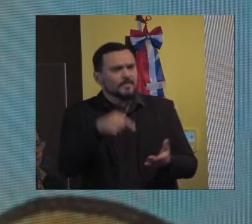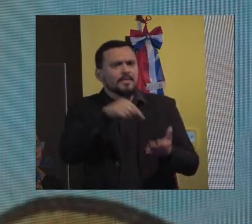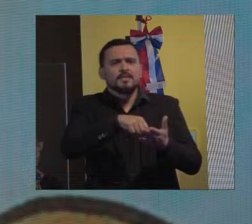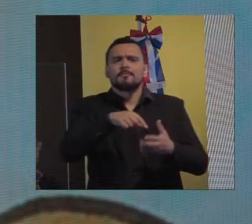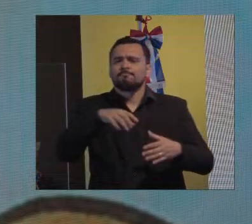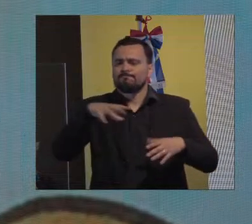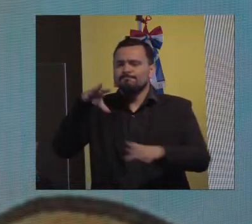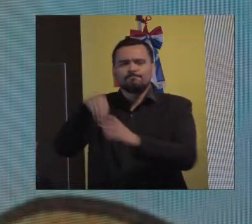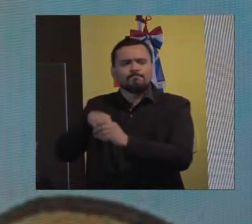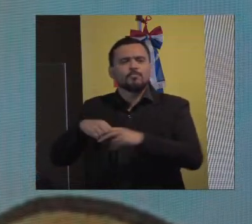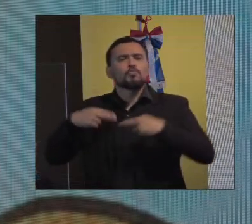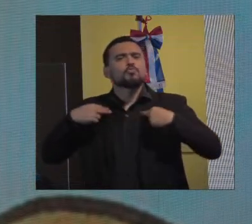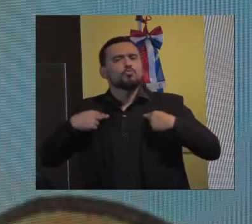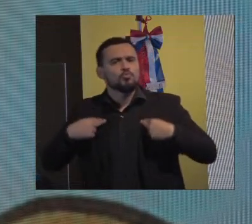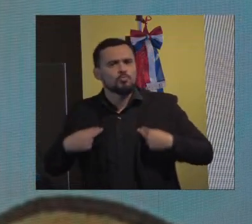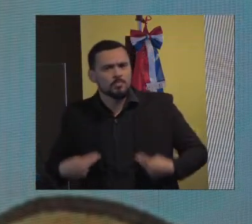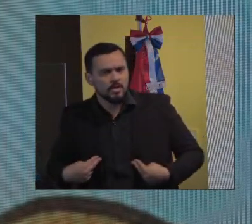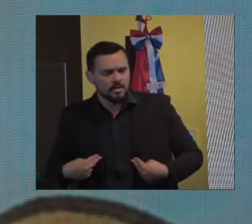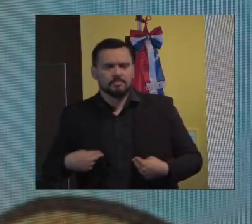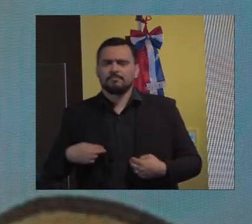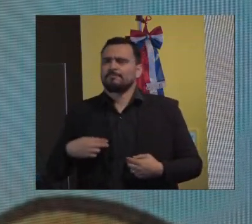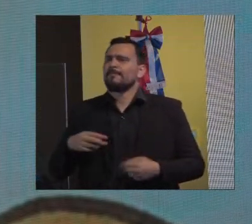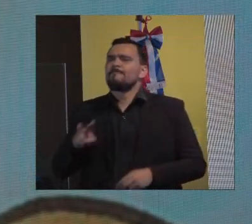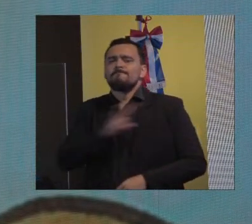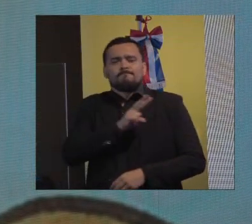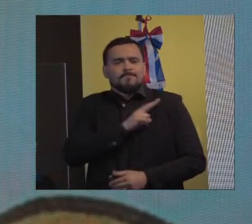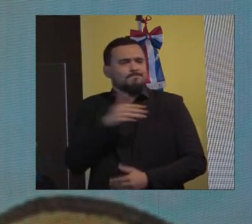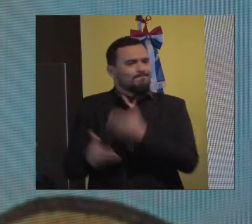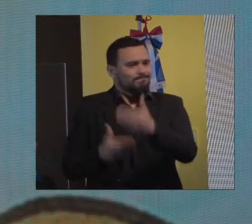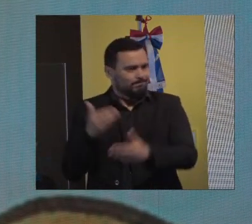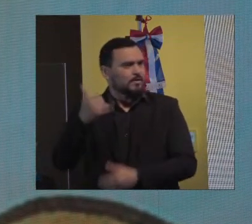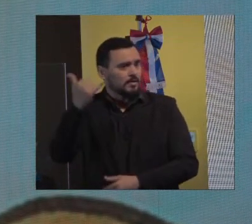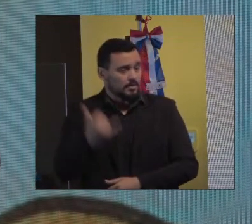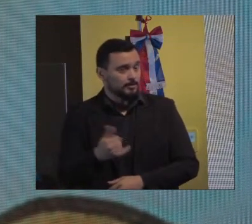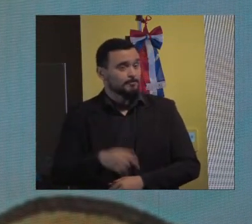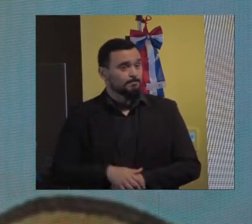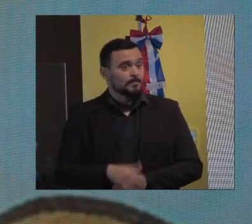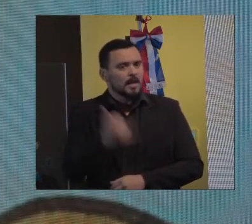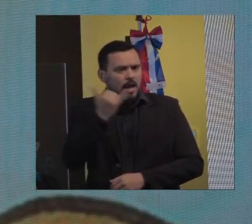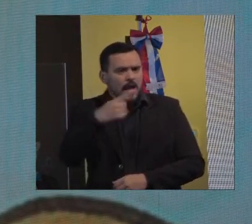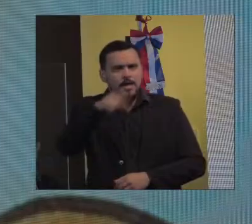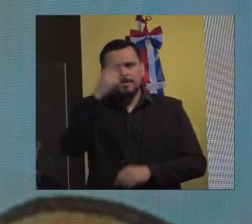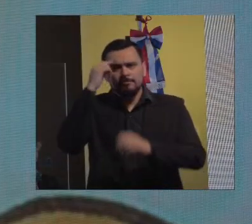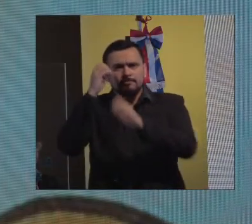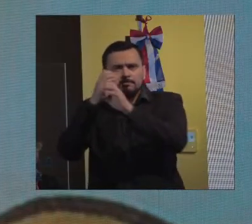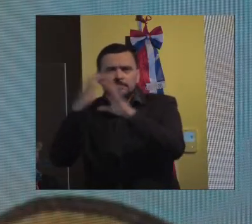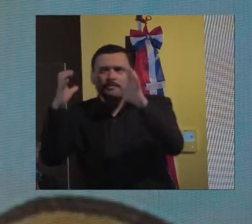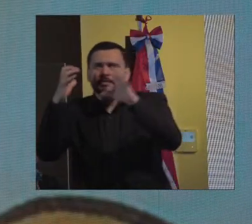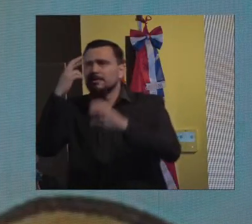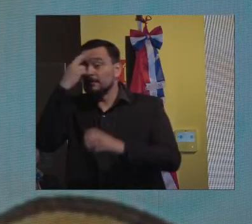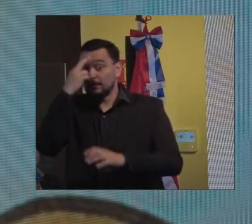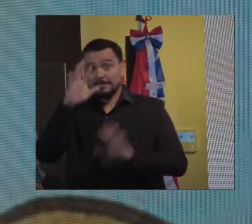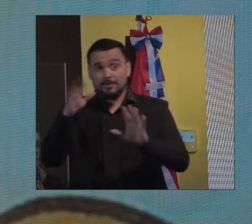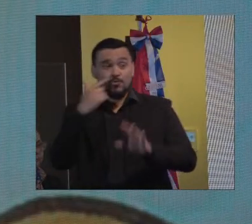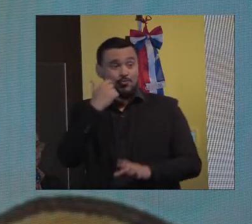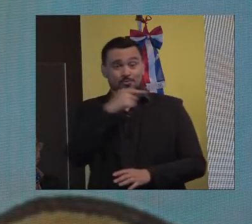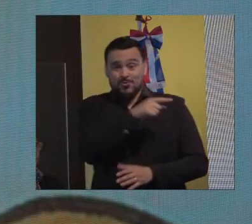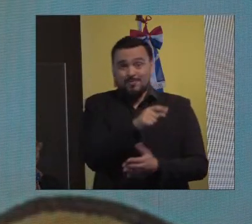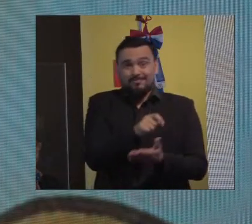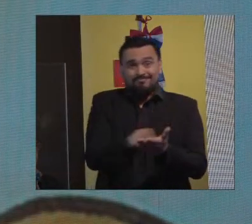humanas y plenas de vitalidad. Amalgamando imaginación y reflexión, el querible Antoine de